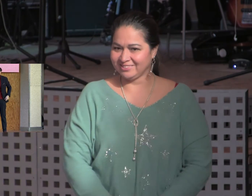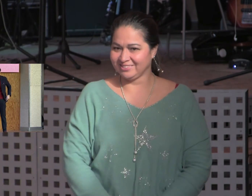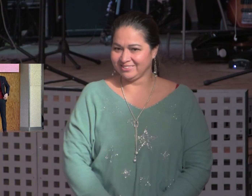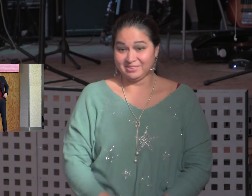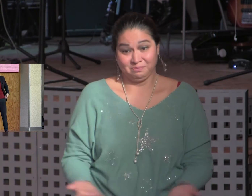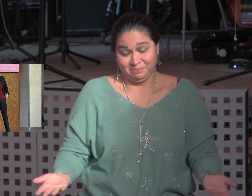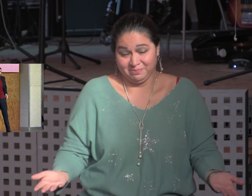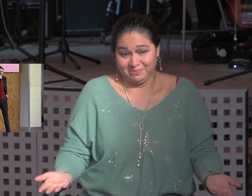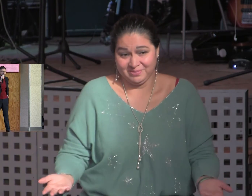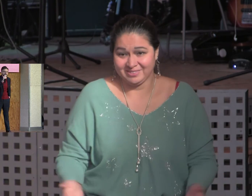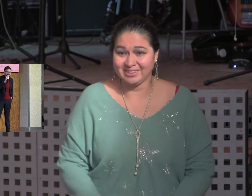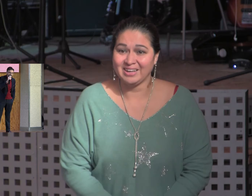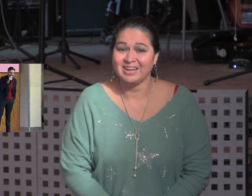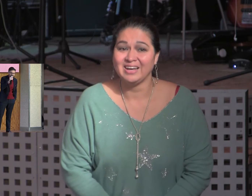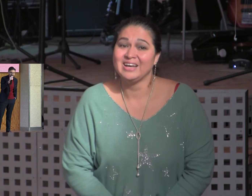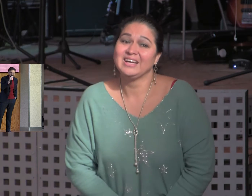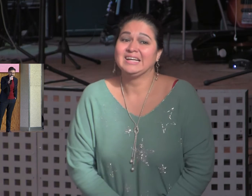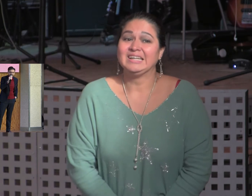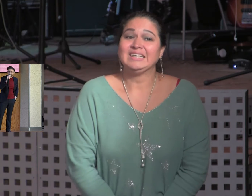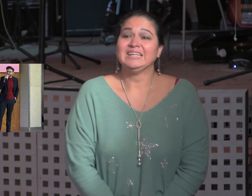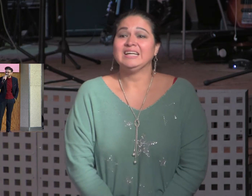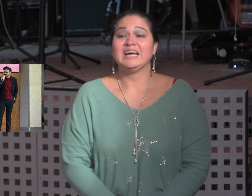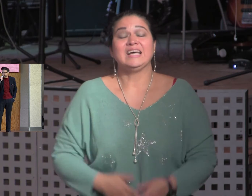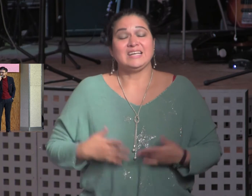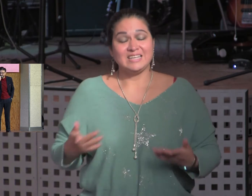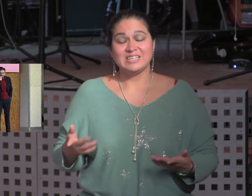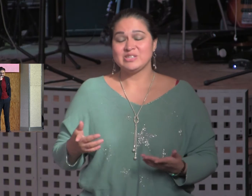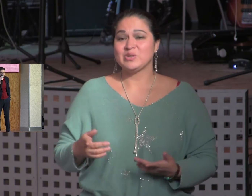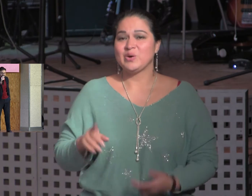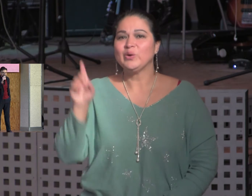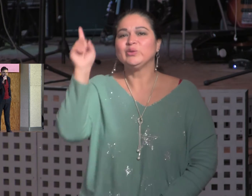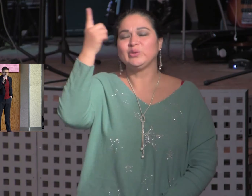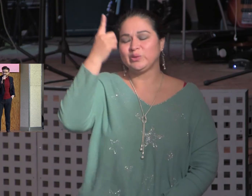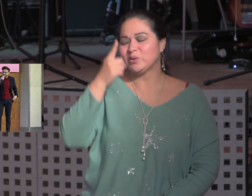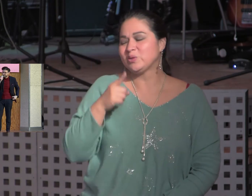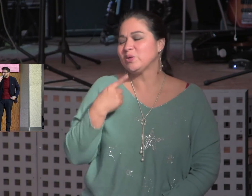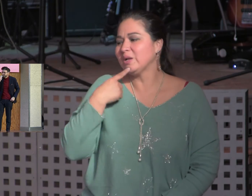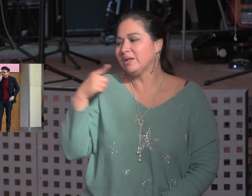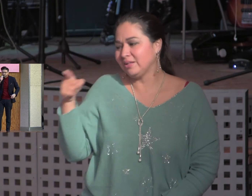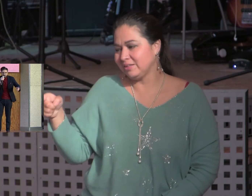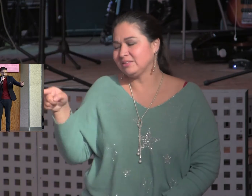Eso es lo que el Señor le estaba diciendo a Ezequiel.